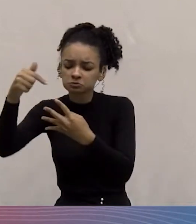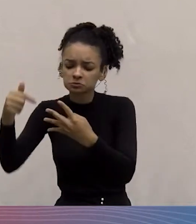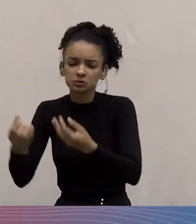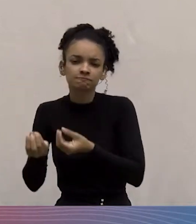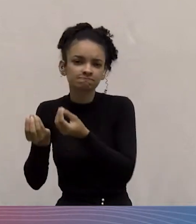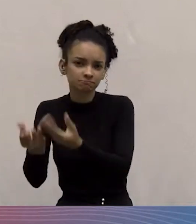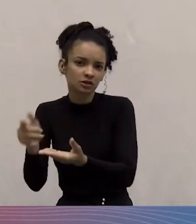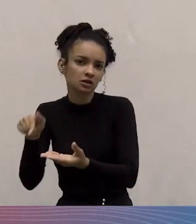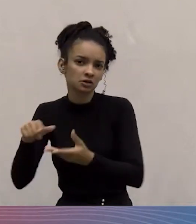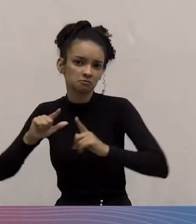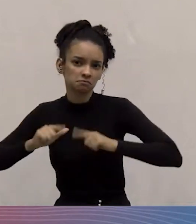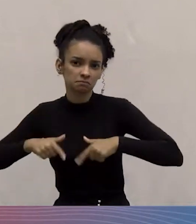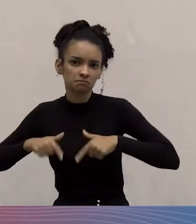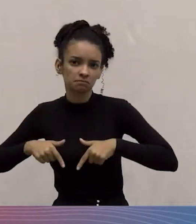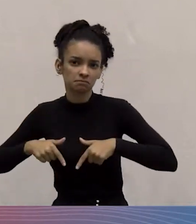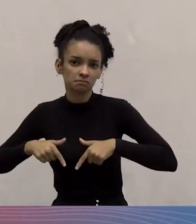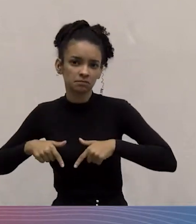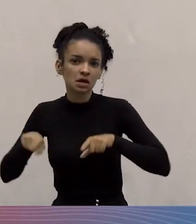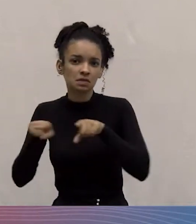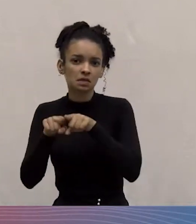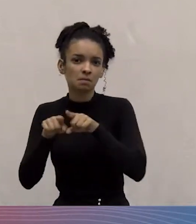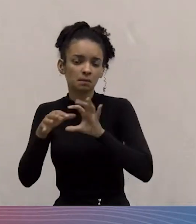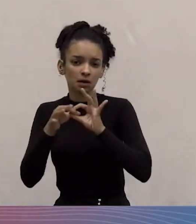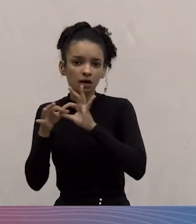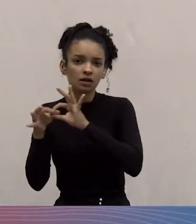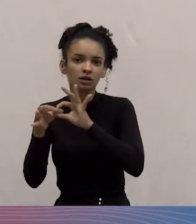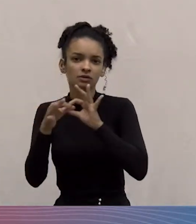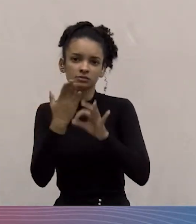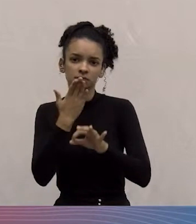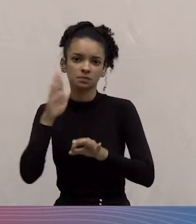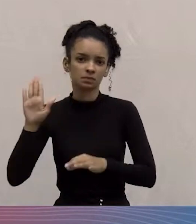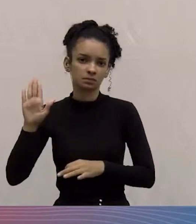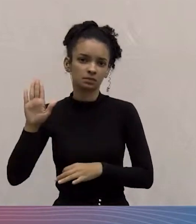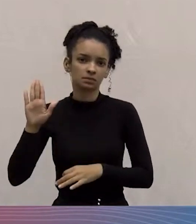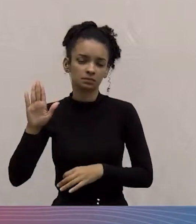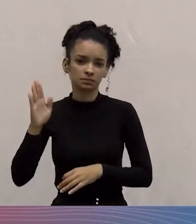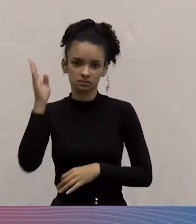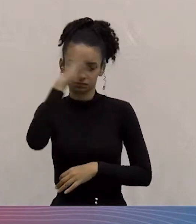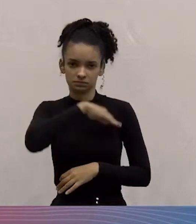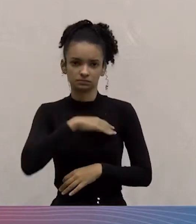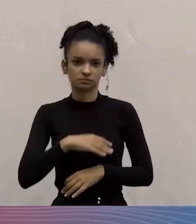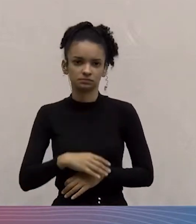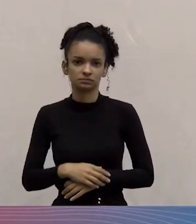patriarcas e as alianças da promessa.